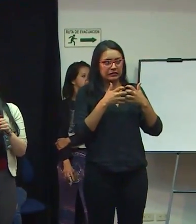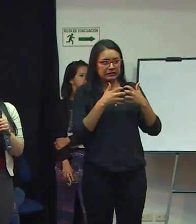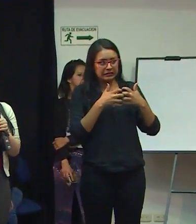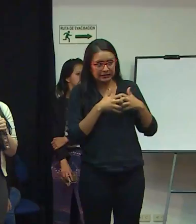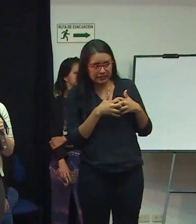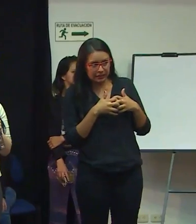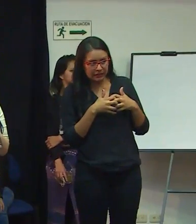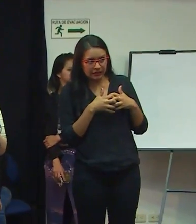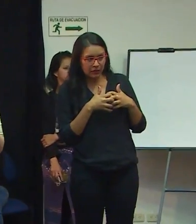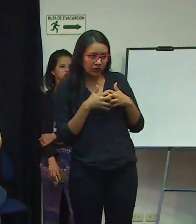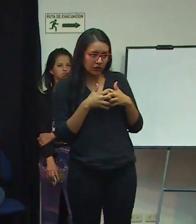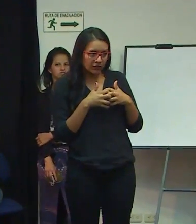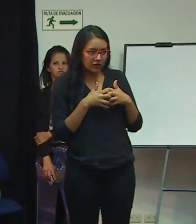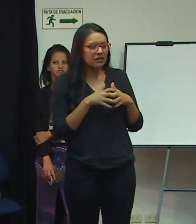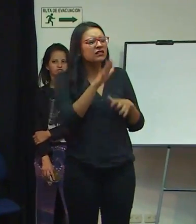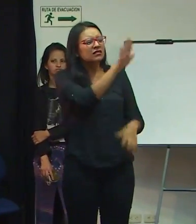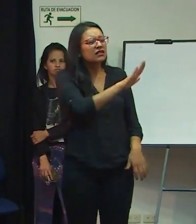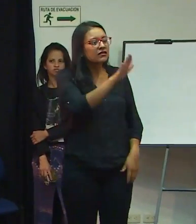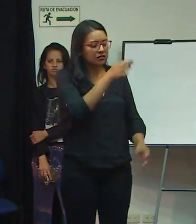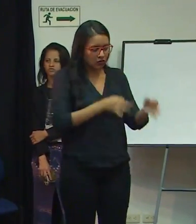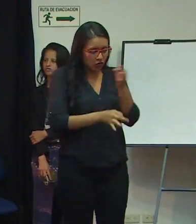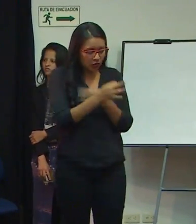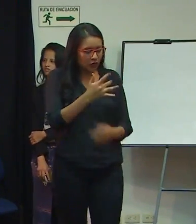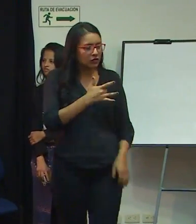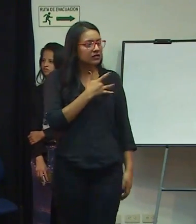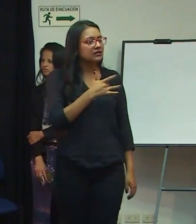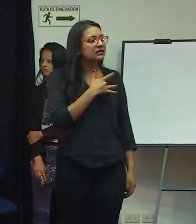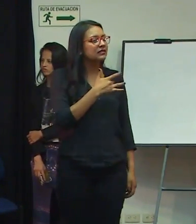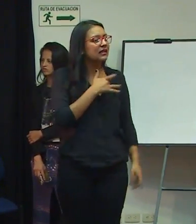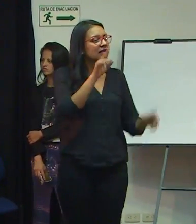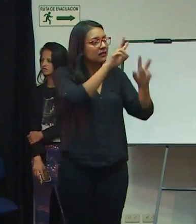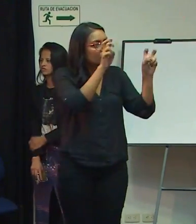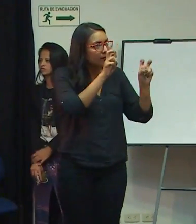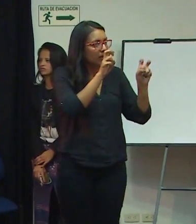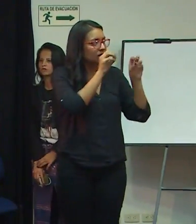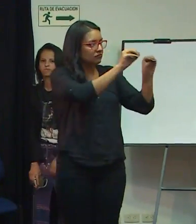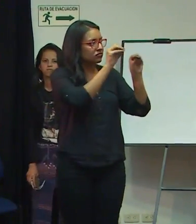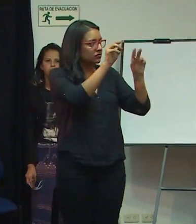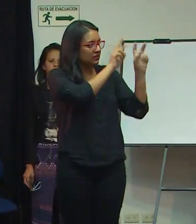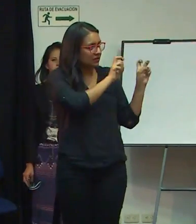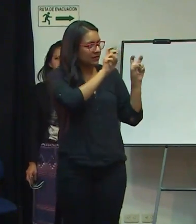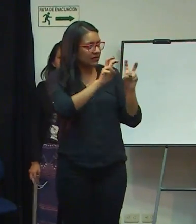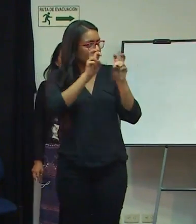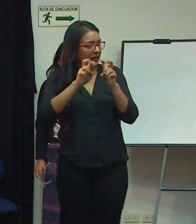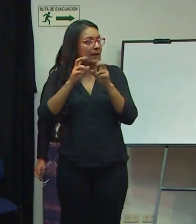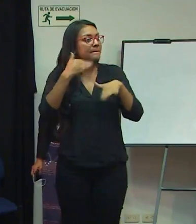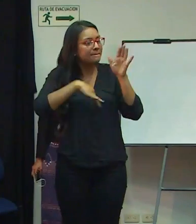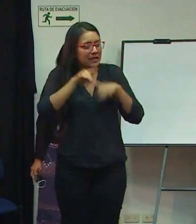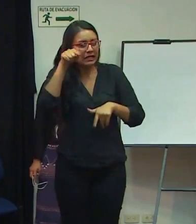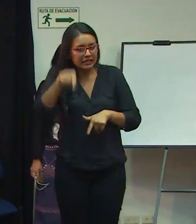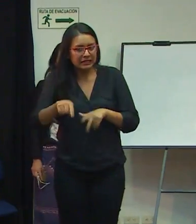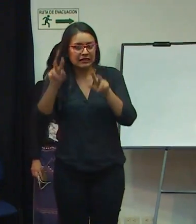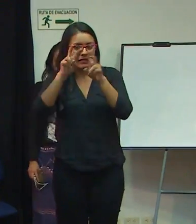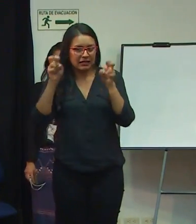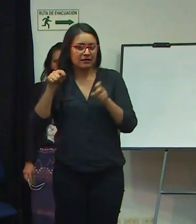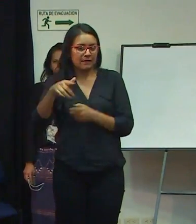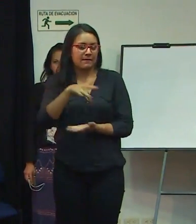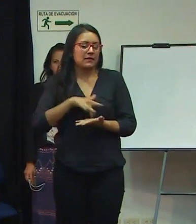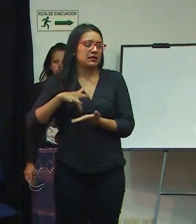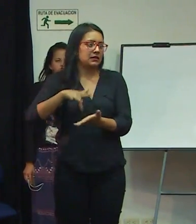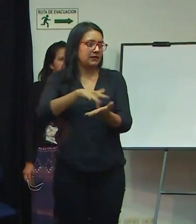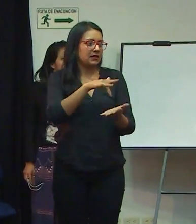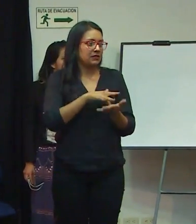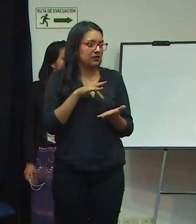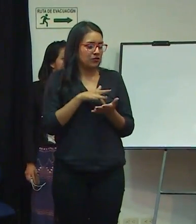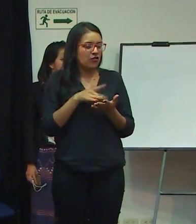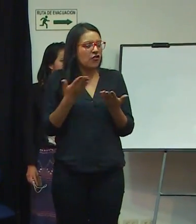Queremos saber ustedes cómo se están sintiendo con los temas que estamos trabajando, especialmente este tema que es la participación